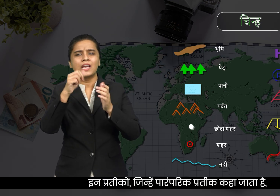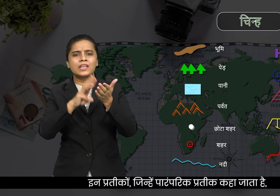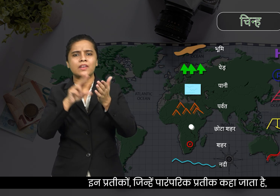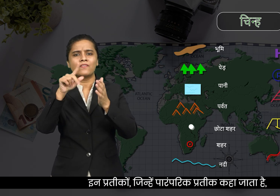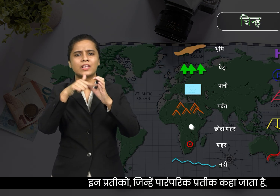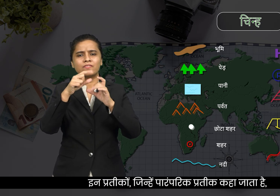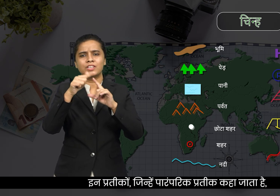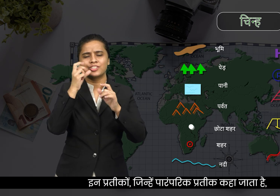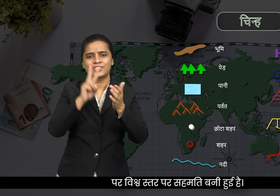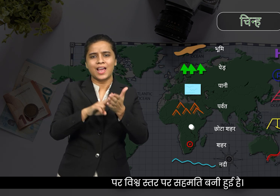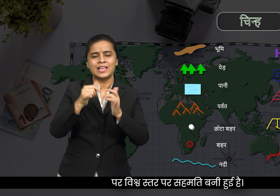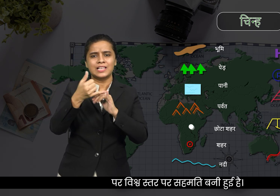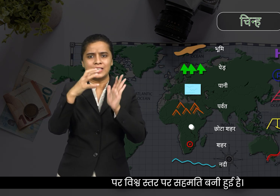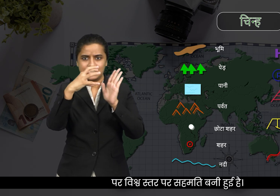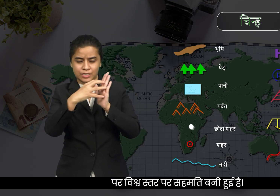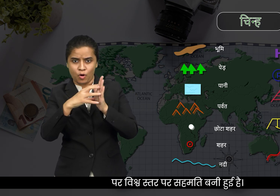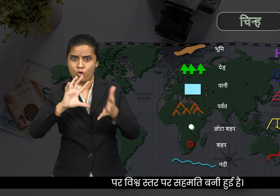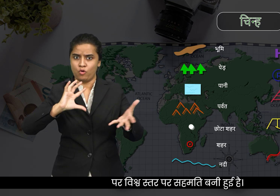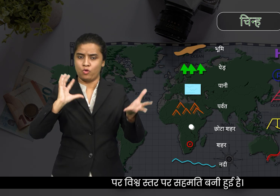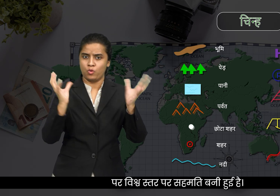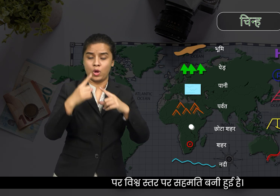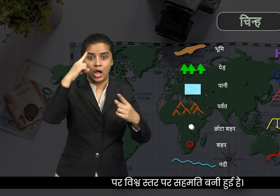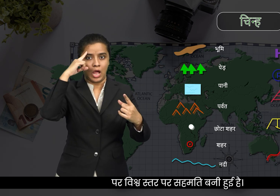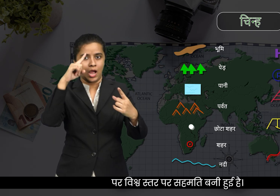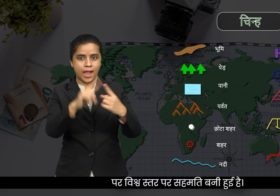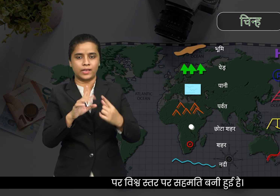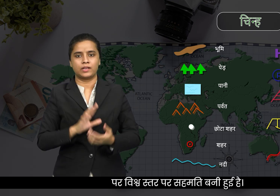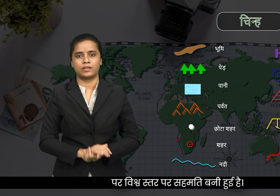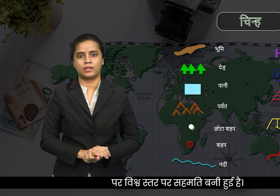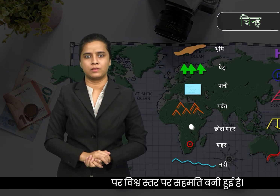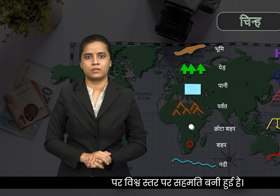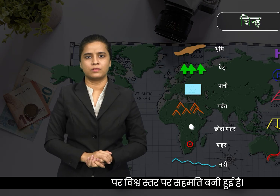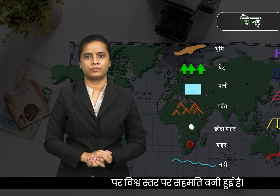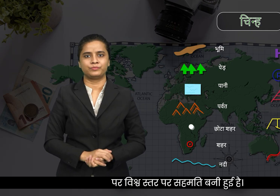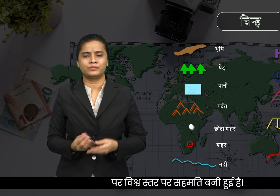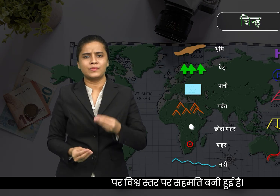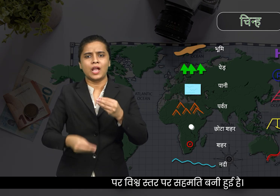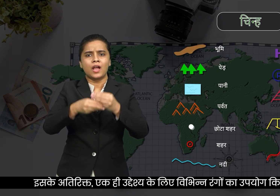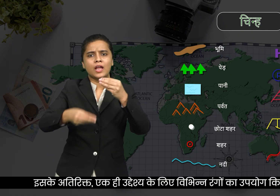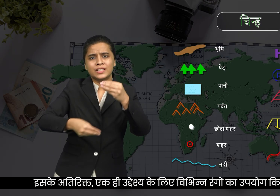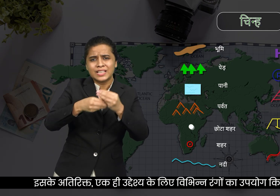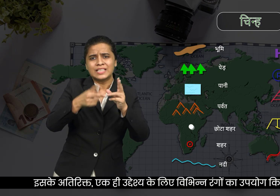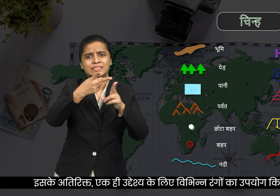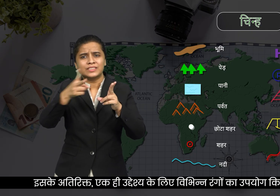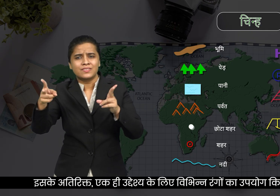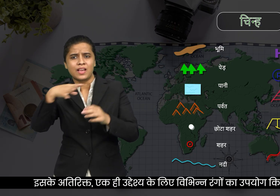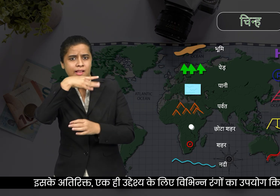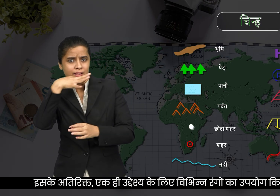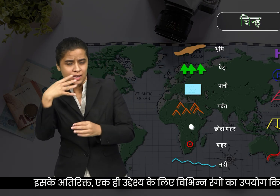प्रतीक कहते हैं, पूरे विश्व स्तर पर इसके ऊपर सहमति बनी हुई है। इसके अतिरिक्त एक ही उद्देश्य